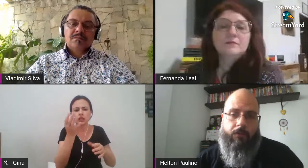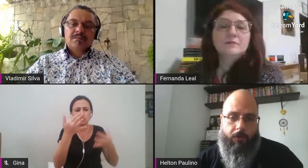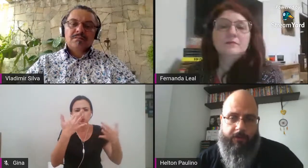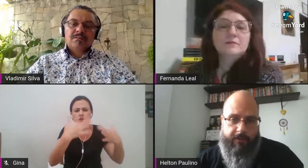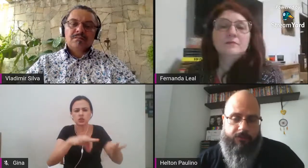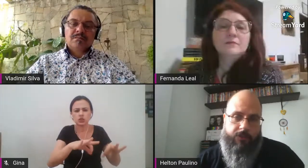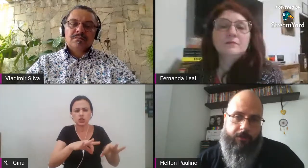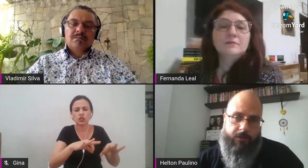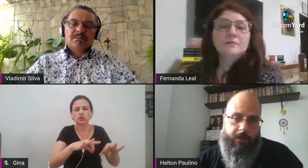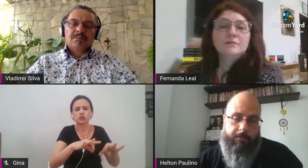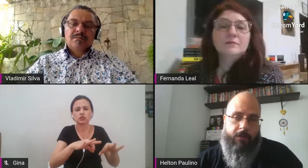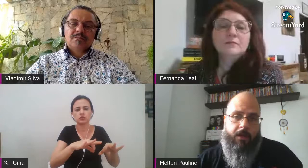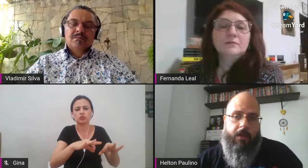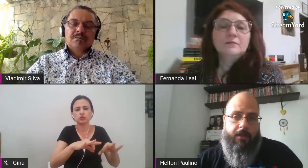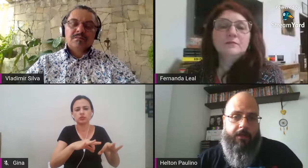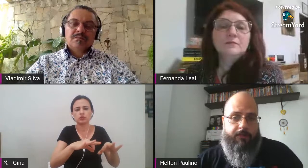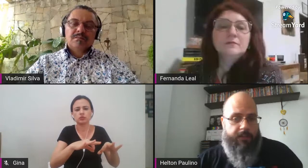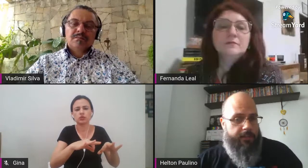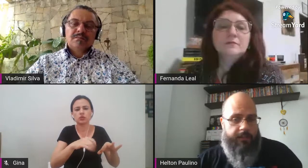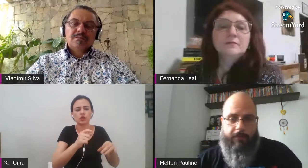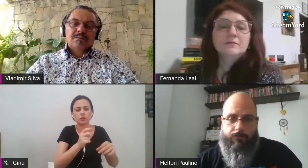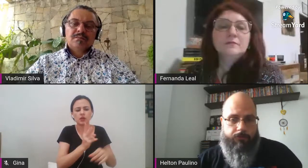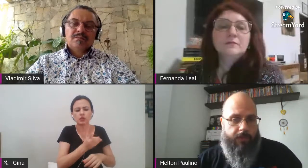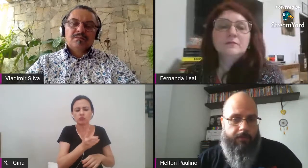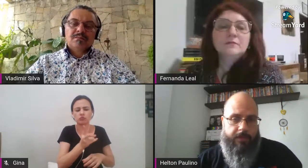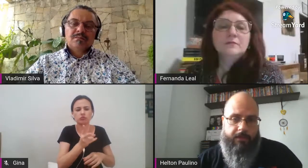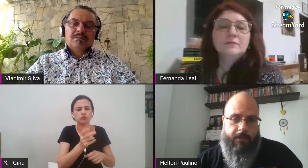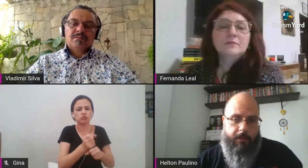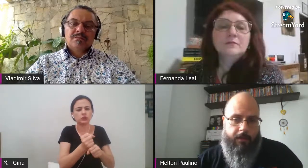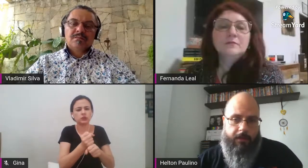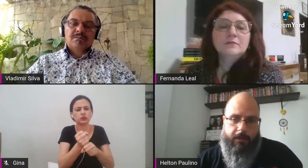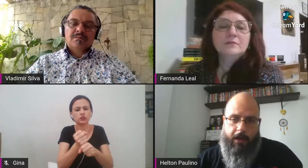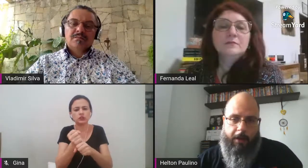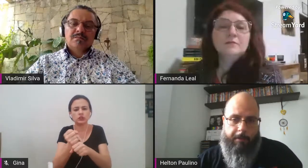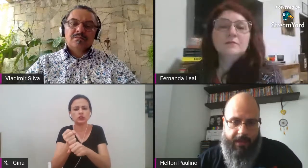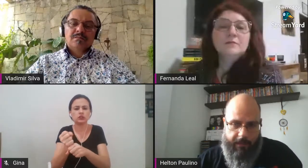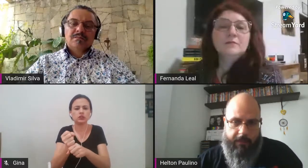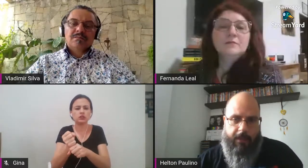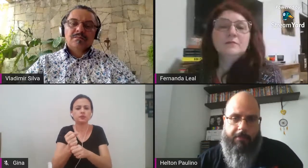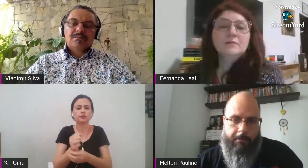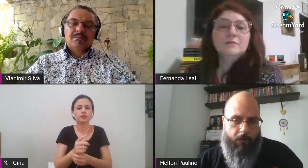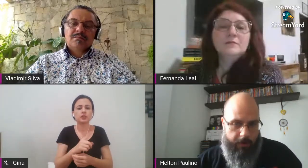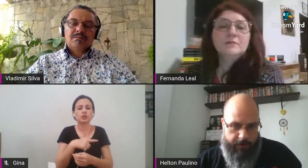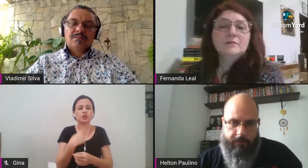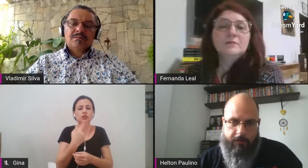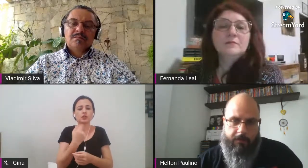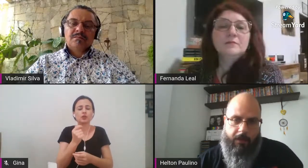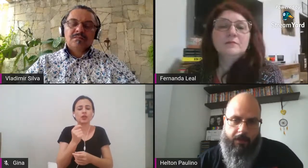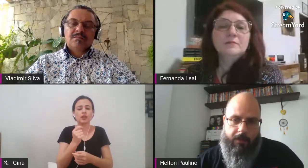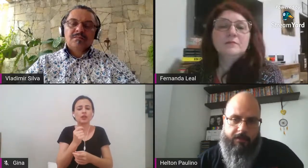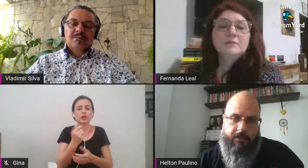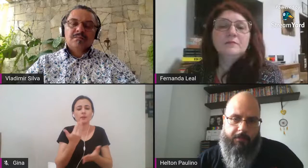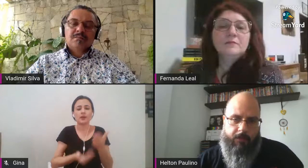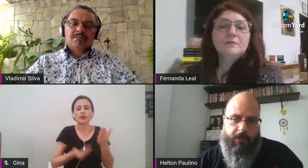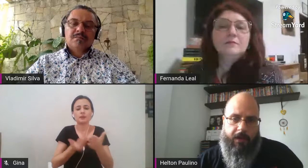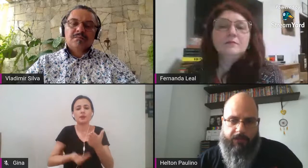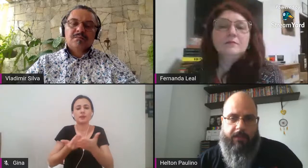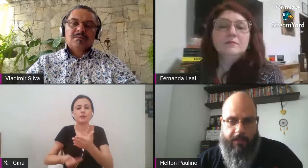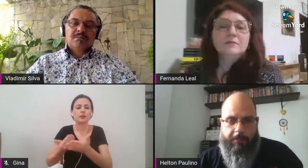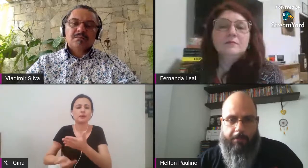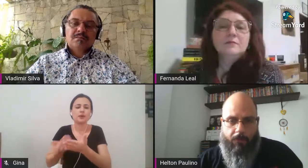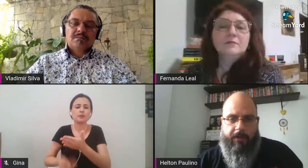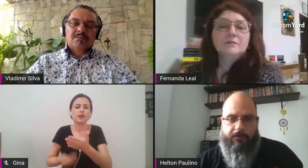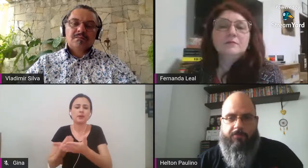graus, para poder o seu celulóide resistir ao tempo, e a gente está tendo justamente a perca